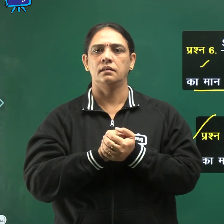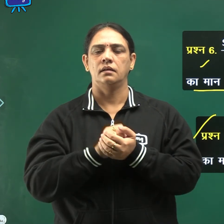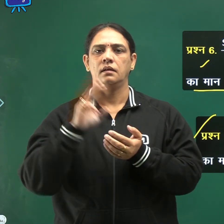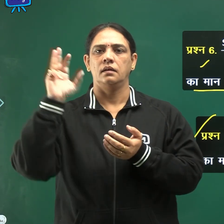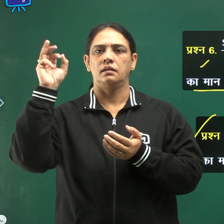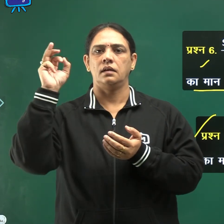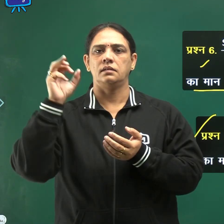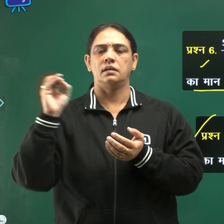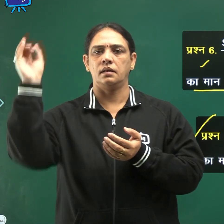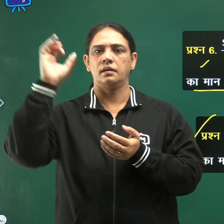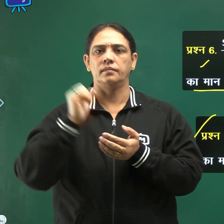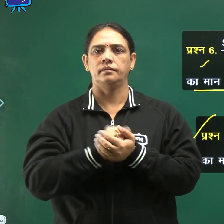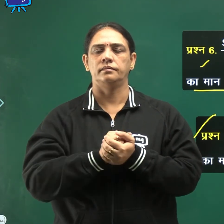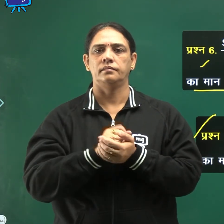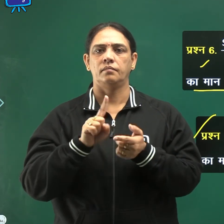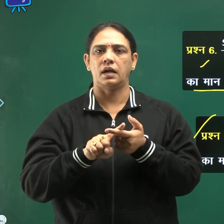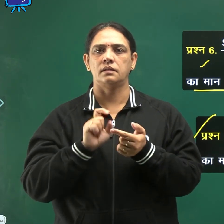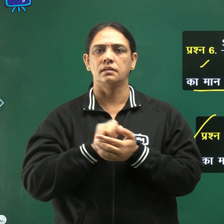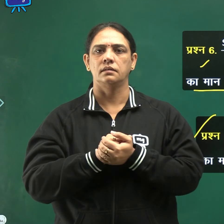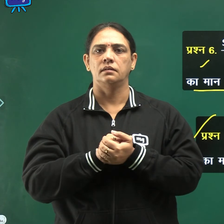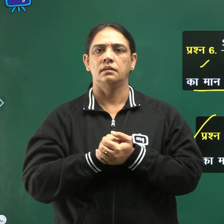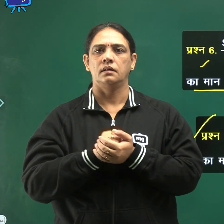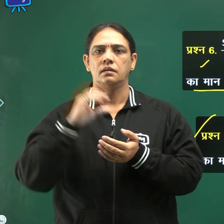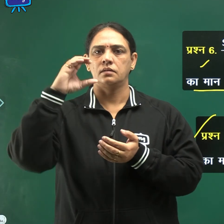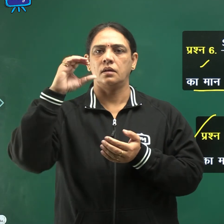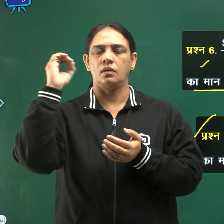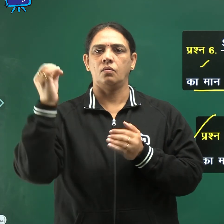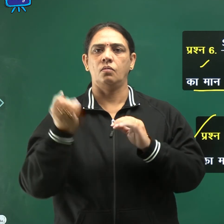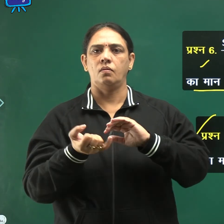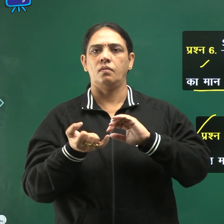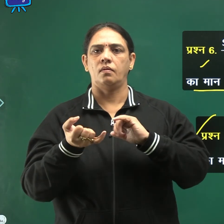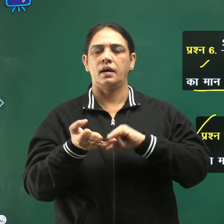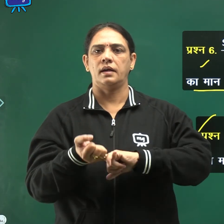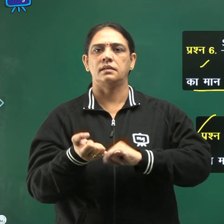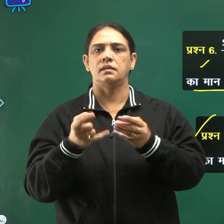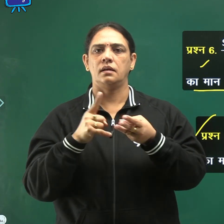30 डिग्री प्लस कोसेक